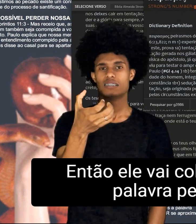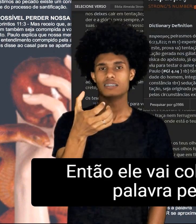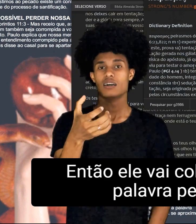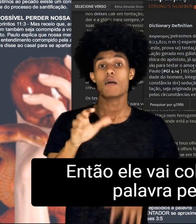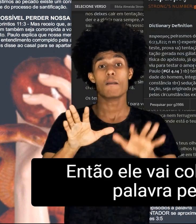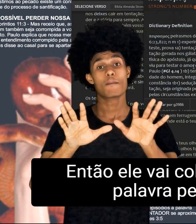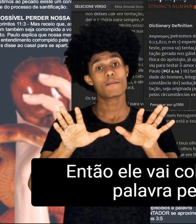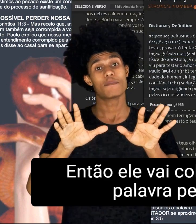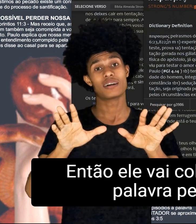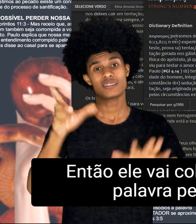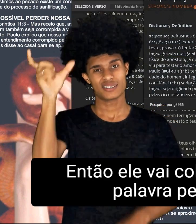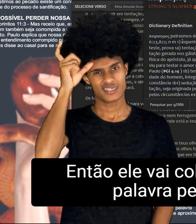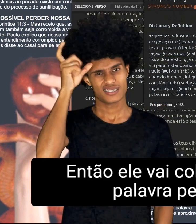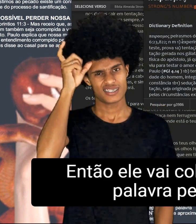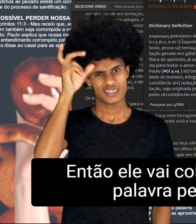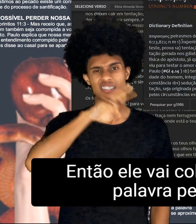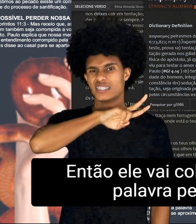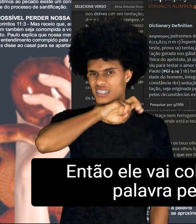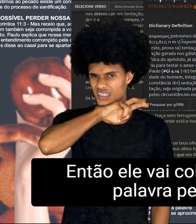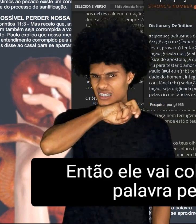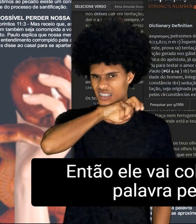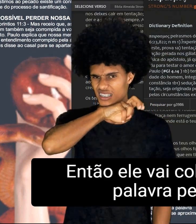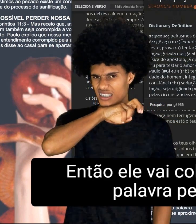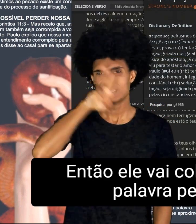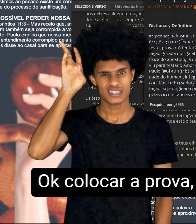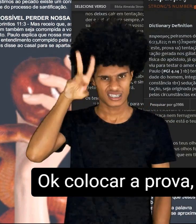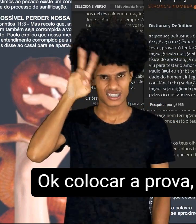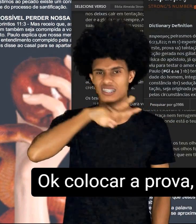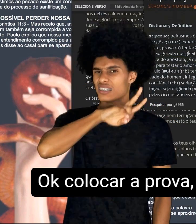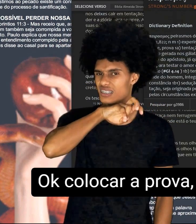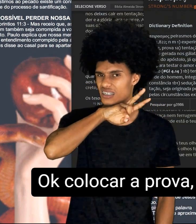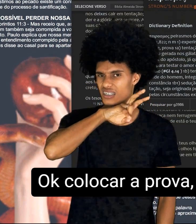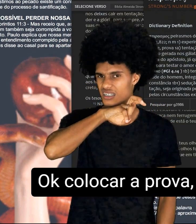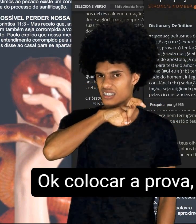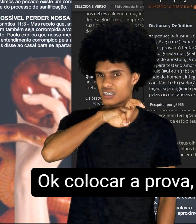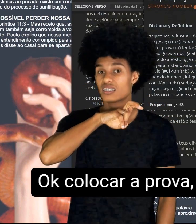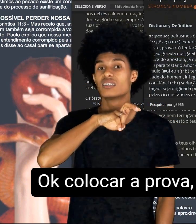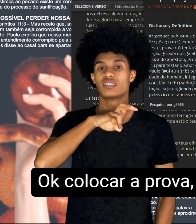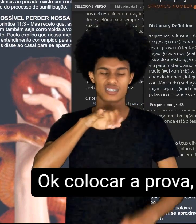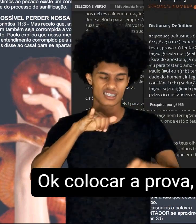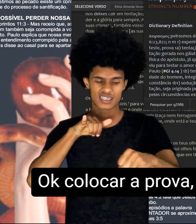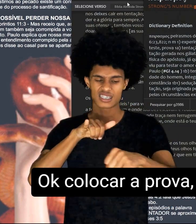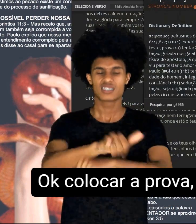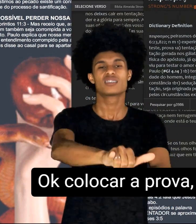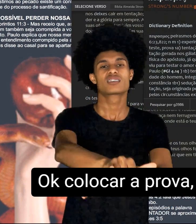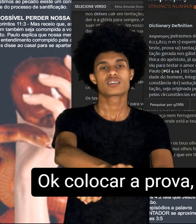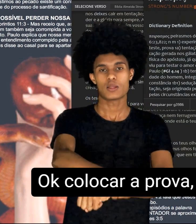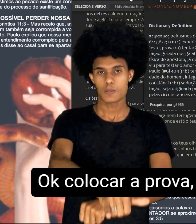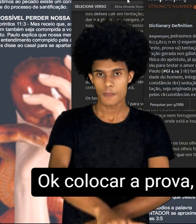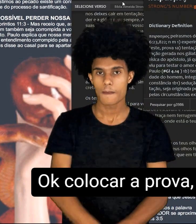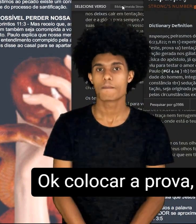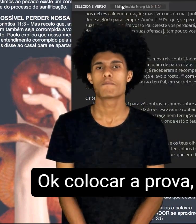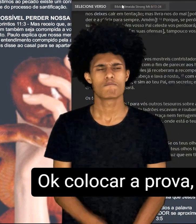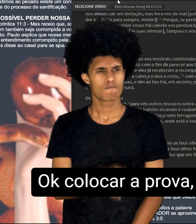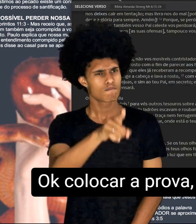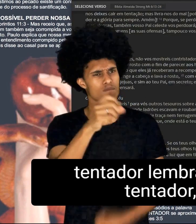aqui que tentação, que a palavra peirasmos é tentação, ok? Colocar à prova. Se eu procurar aqui a palavra